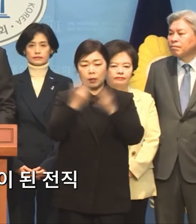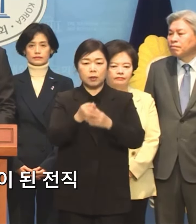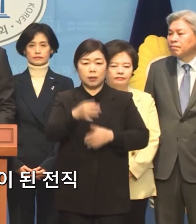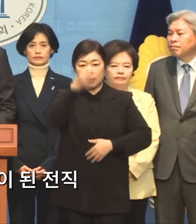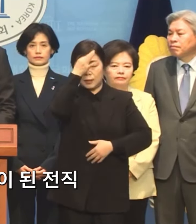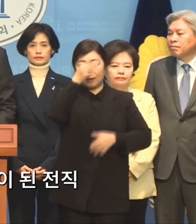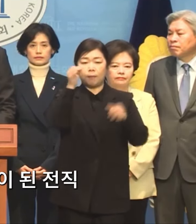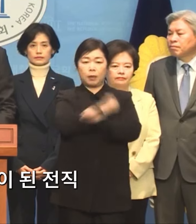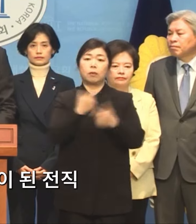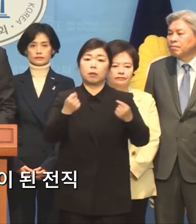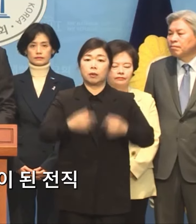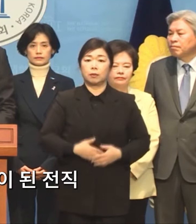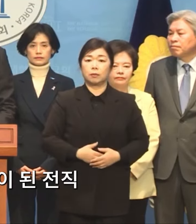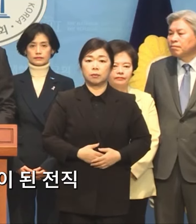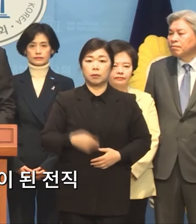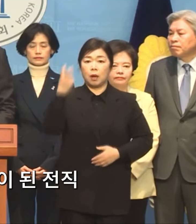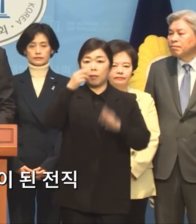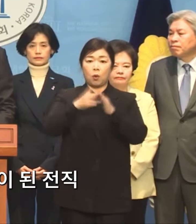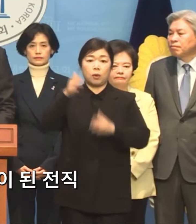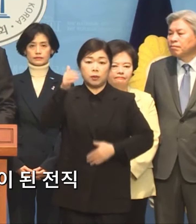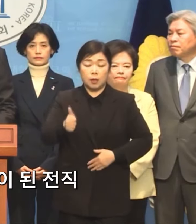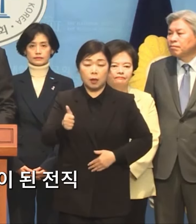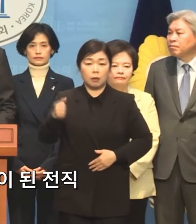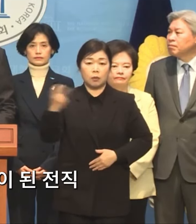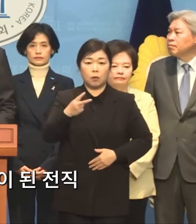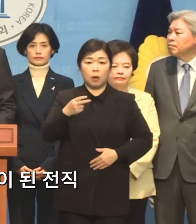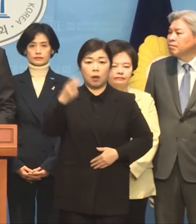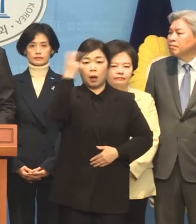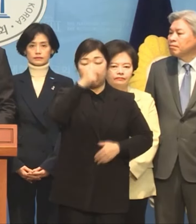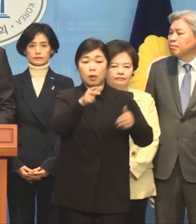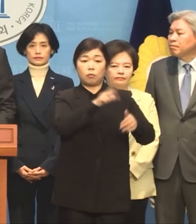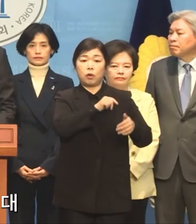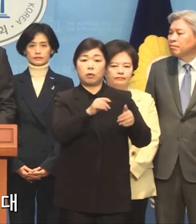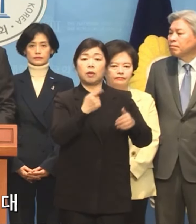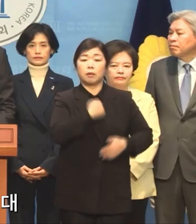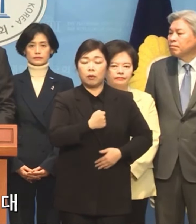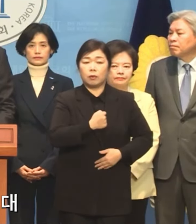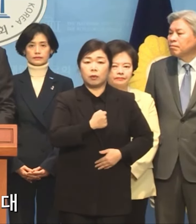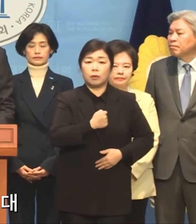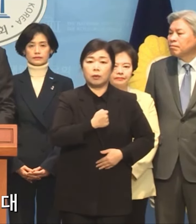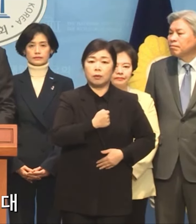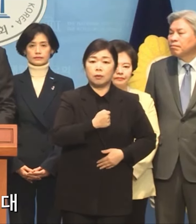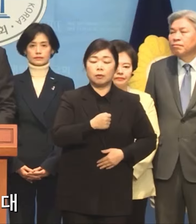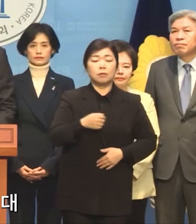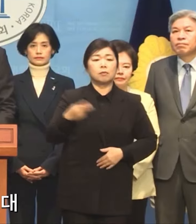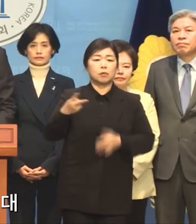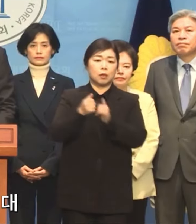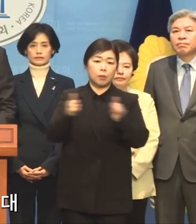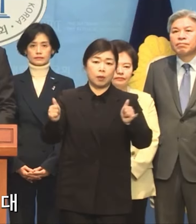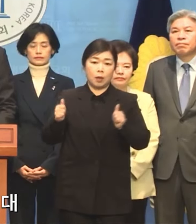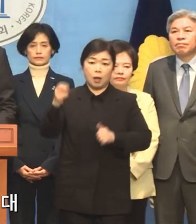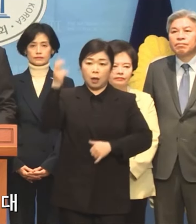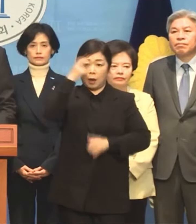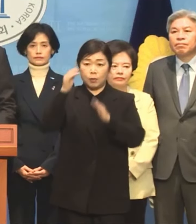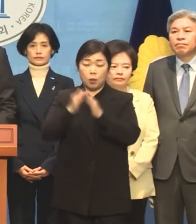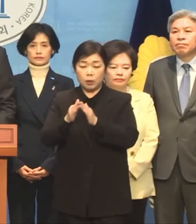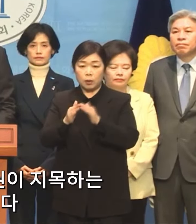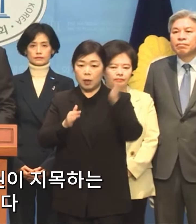감사원 전과 지금은 감사위원이 된 전직 사무총장은 감사원을 아예 대통령의